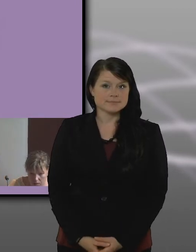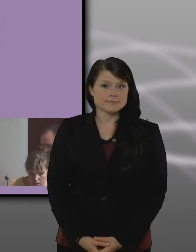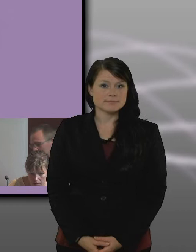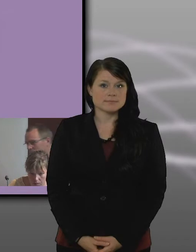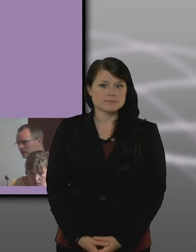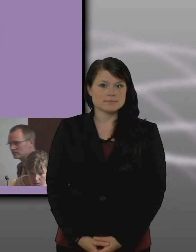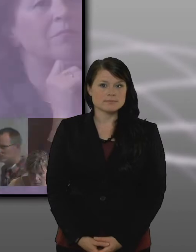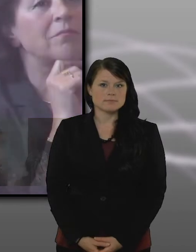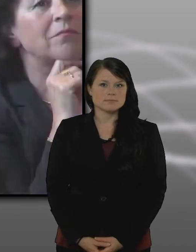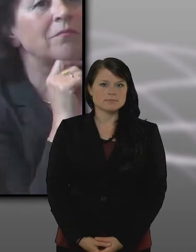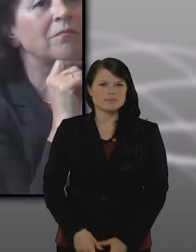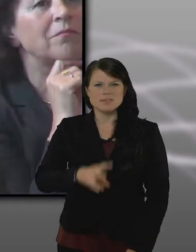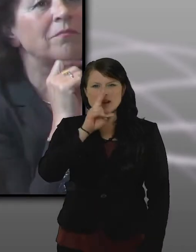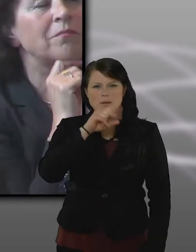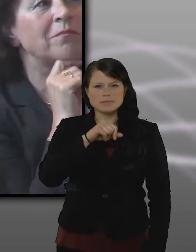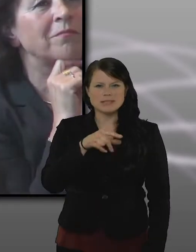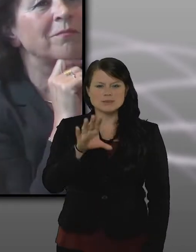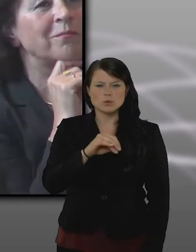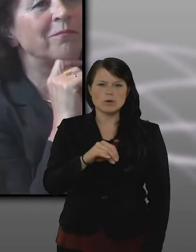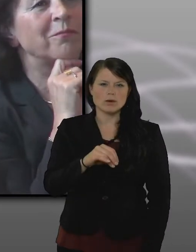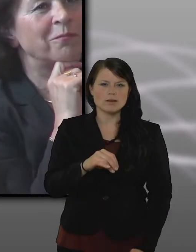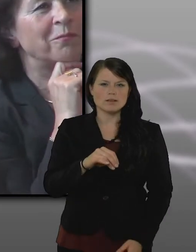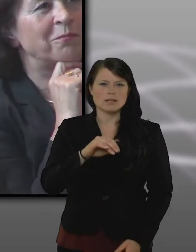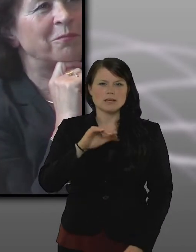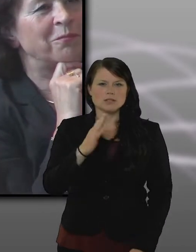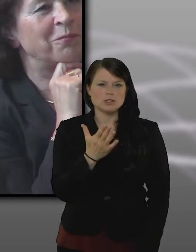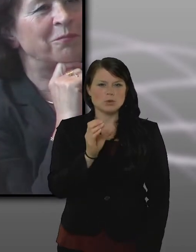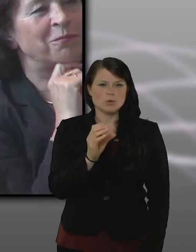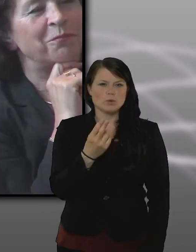Är någon som har sett de här som finns på YouTube när